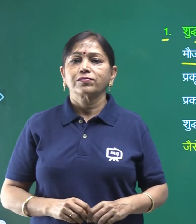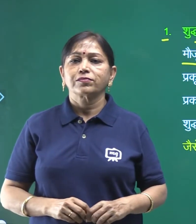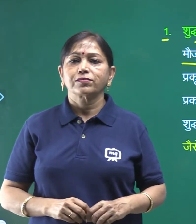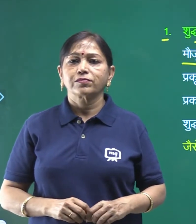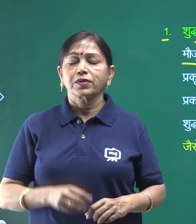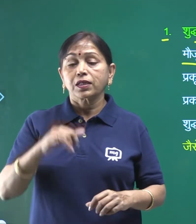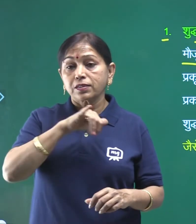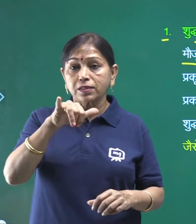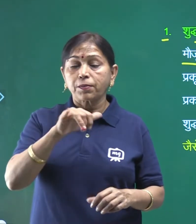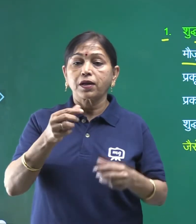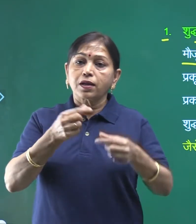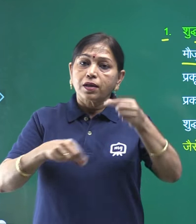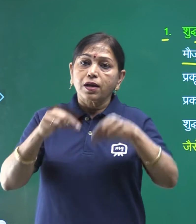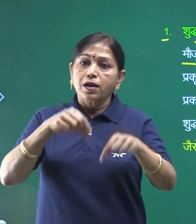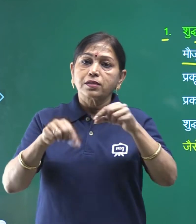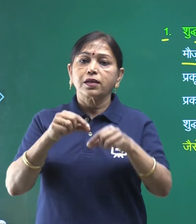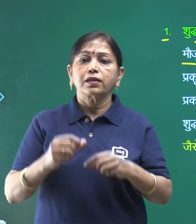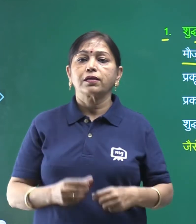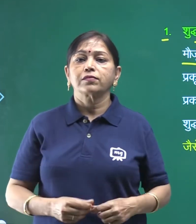समान रासायनिक